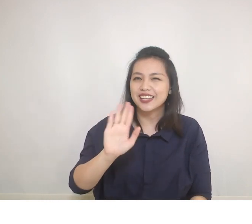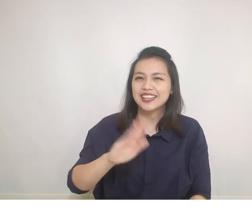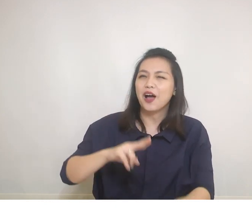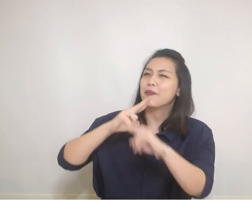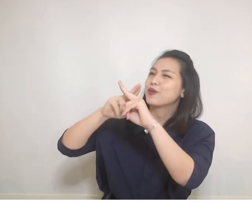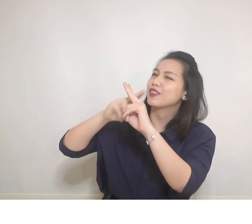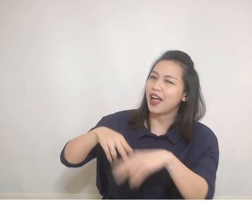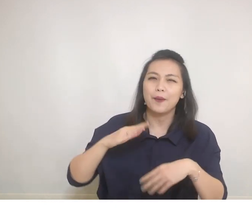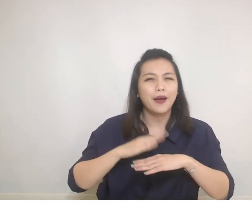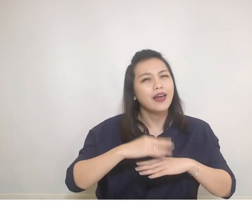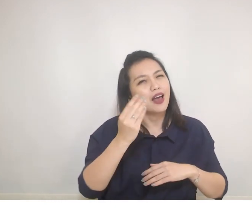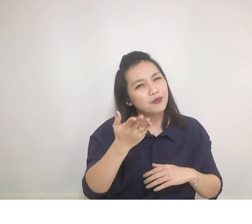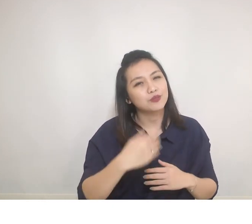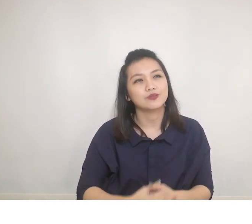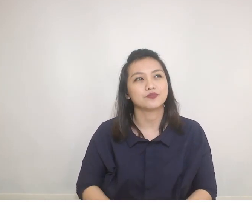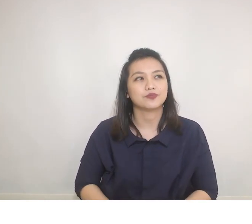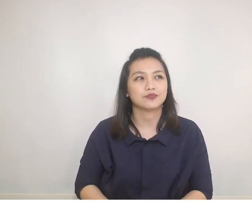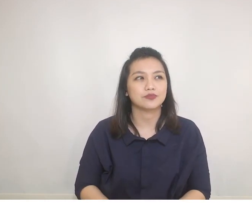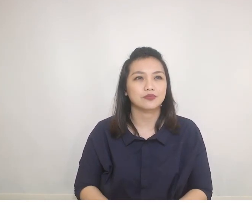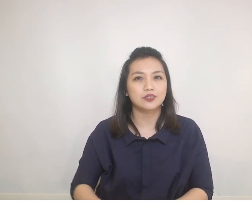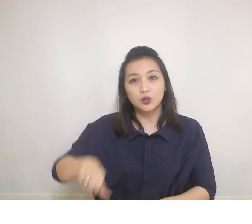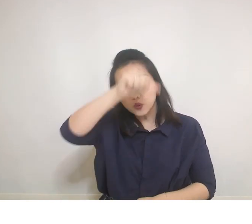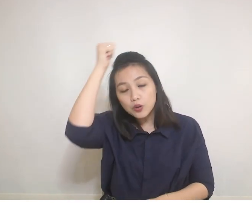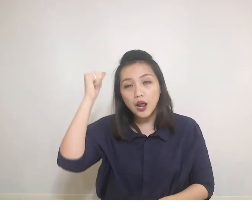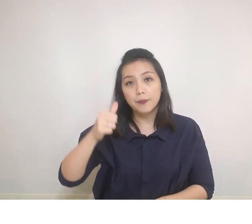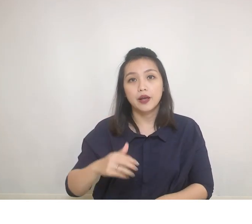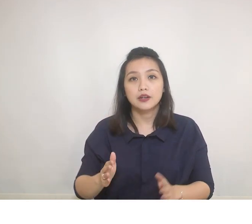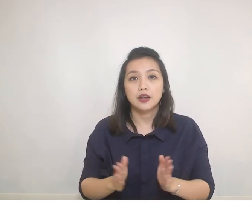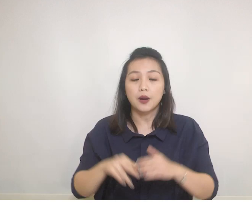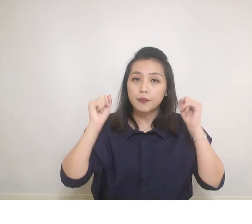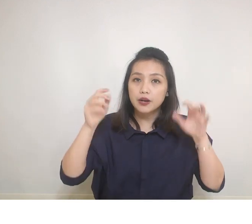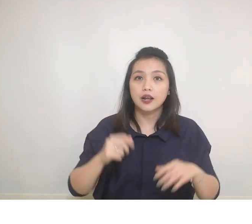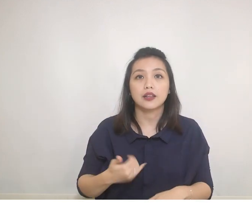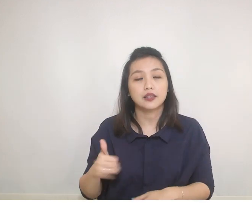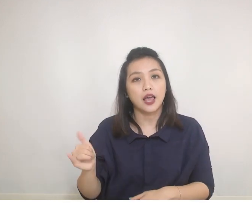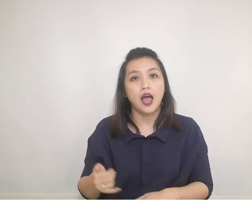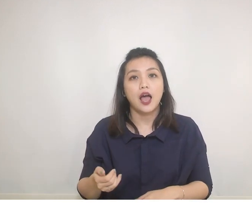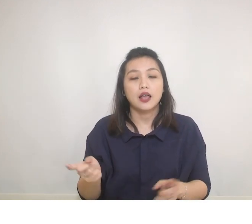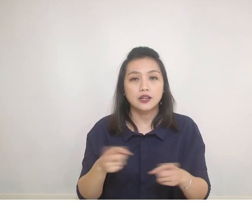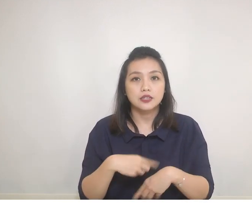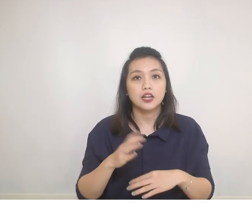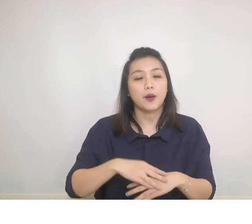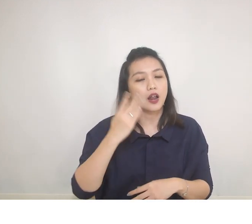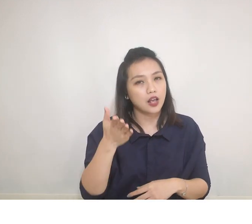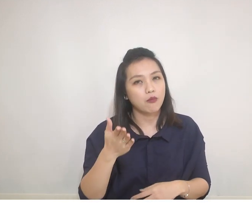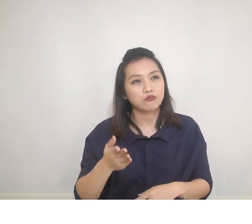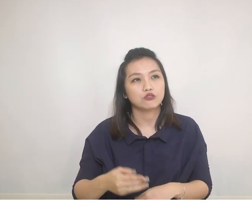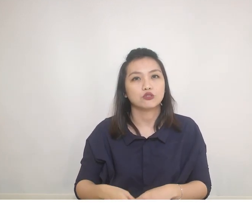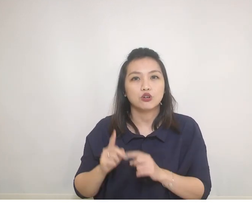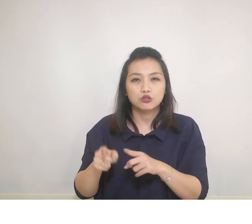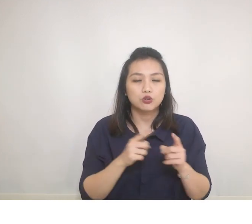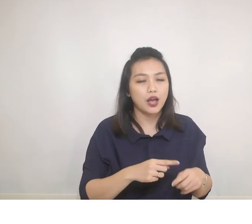Iya. Seperti ada kemiripan, Pak Dian ya, dari cerita kesaksian kedua pasangan ini. Ketika cinta akan uang itu